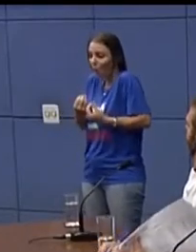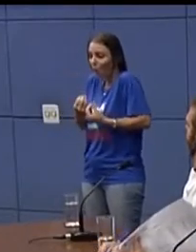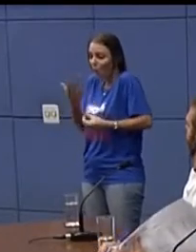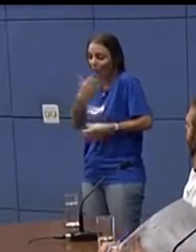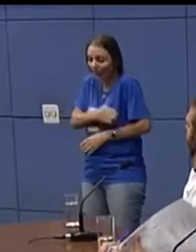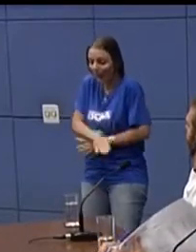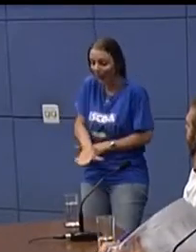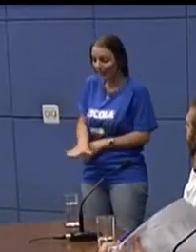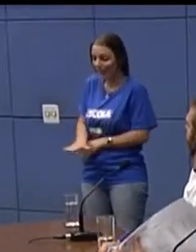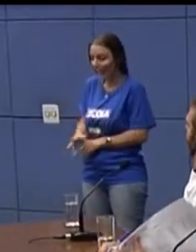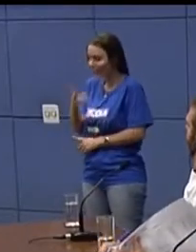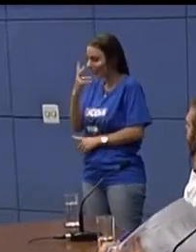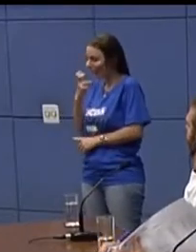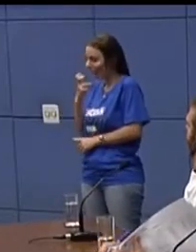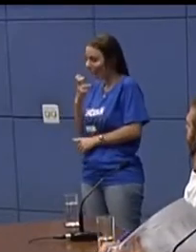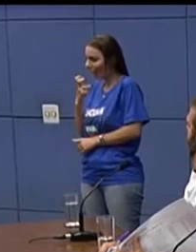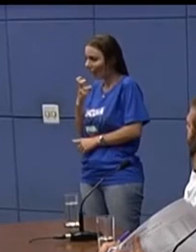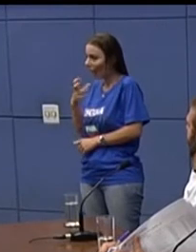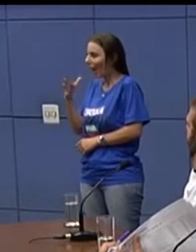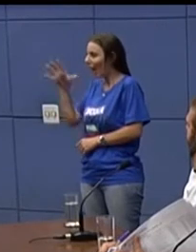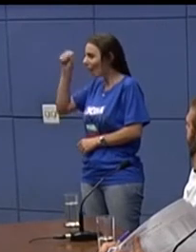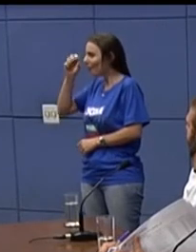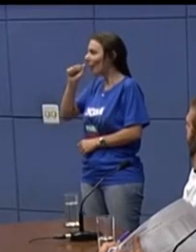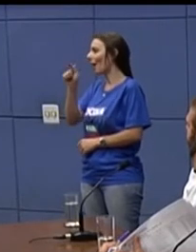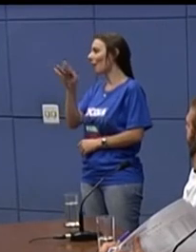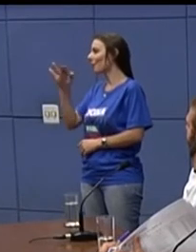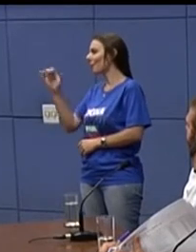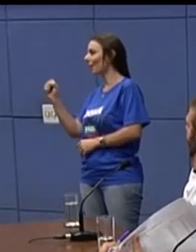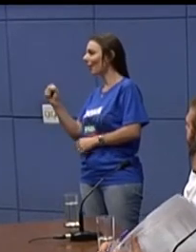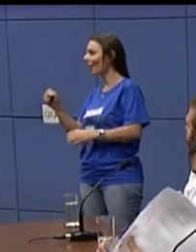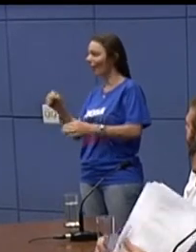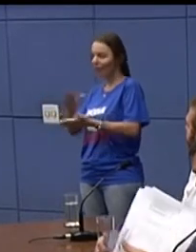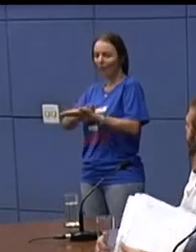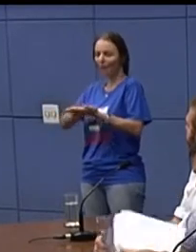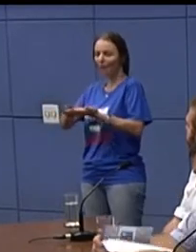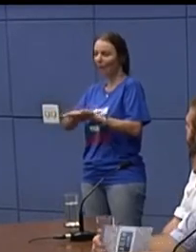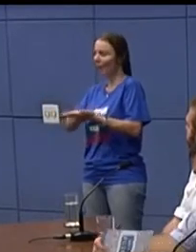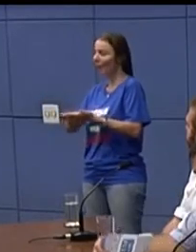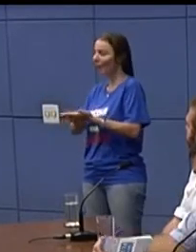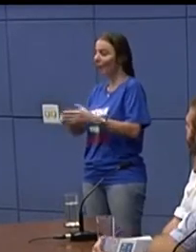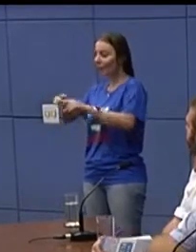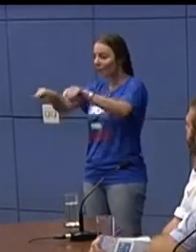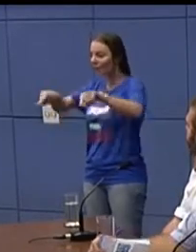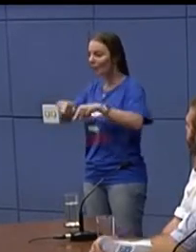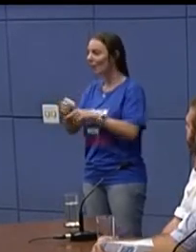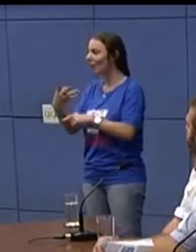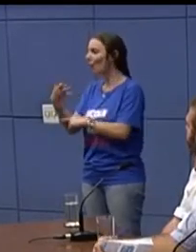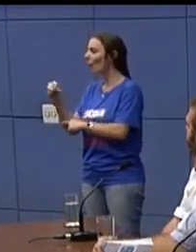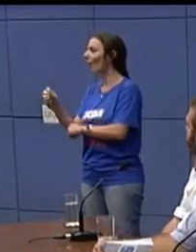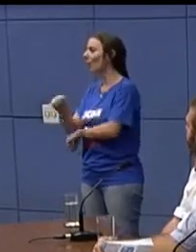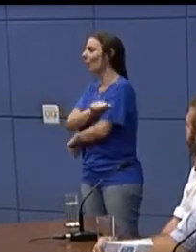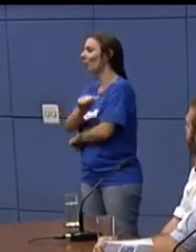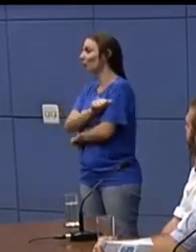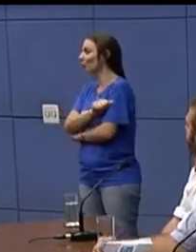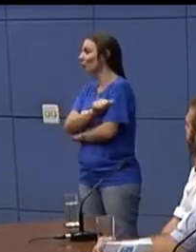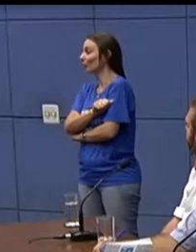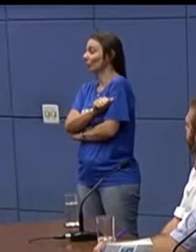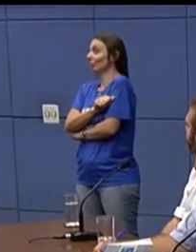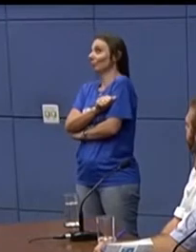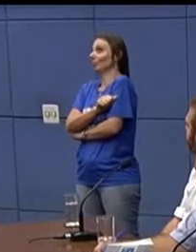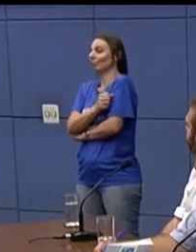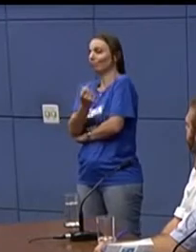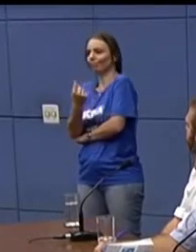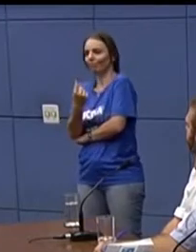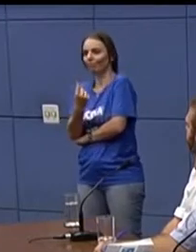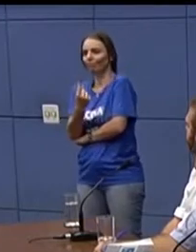em braille numa classe de 40 alunos. Né? É interessante como essa realidade veio agora sob